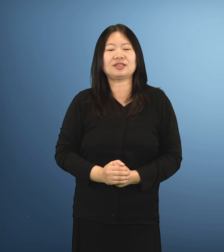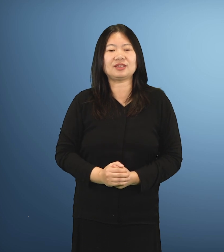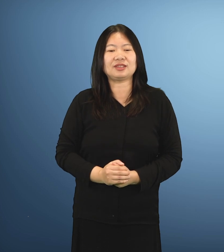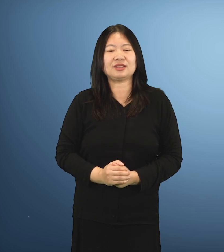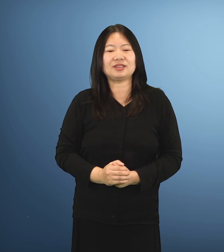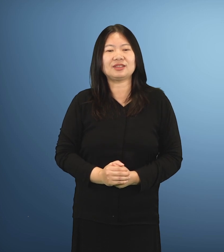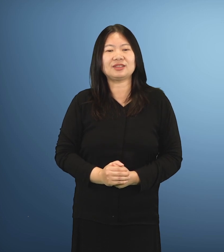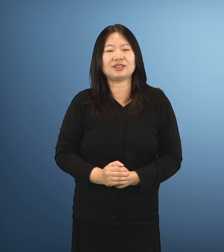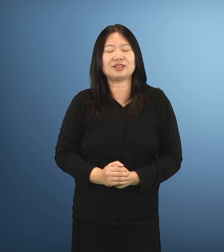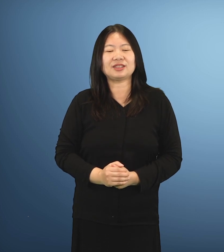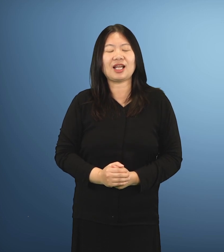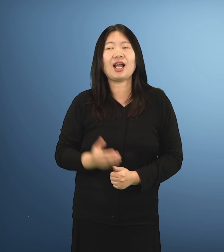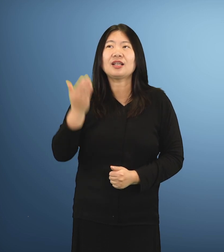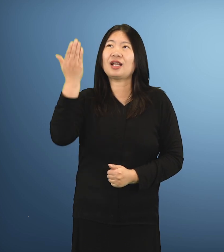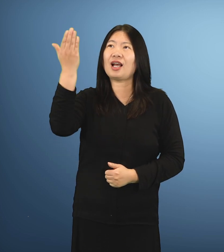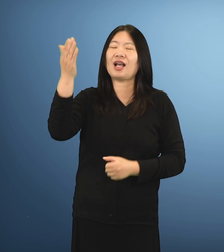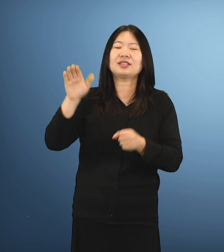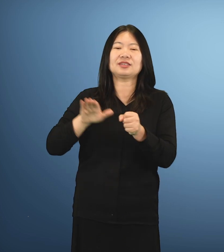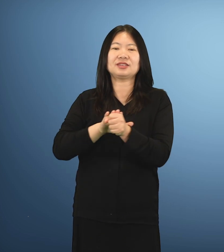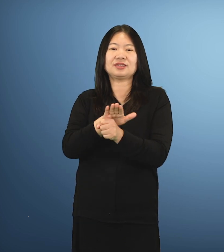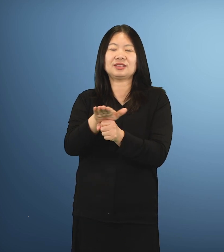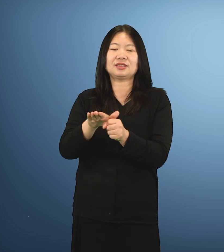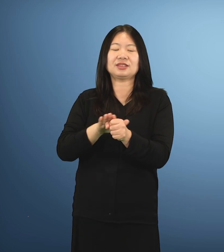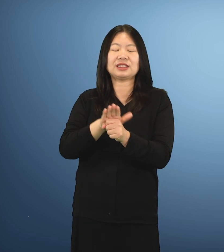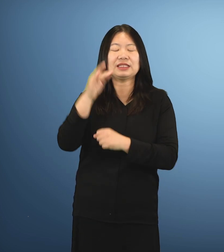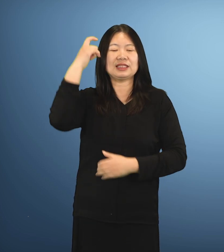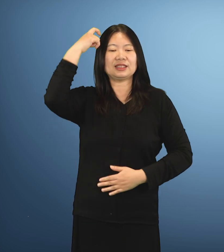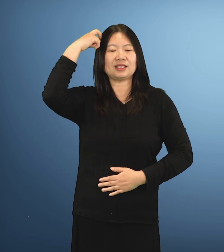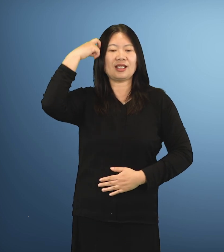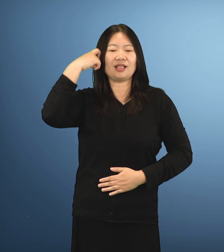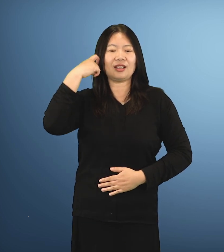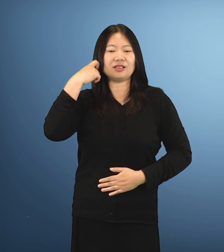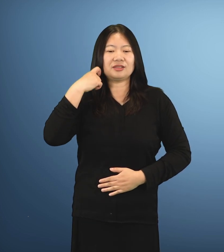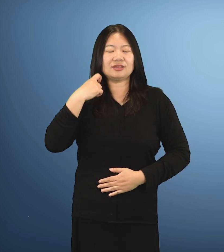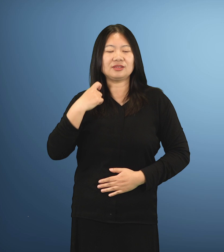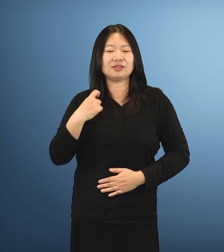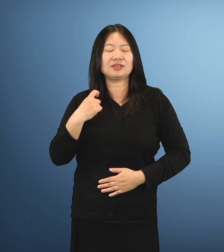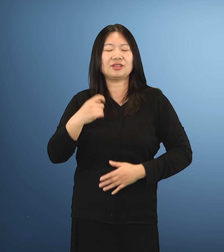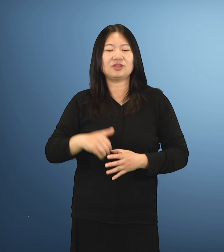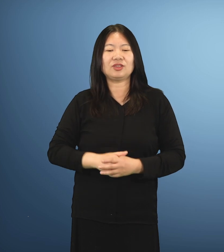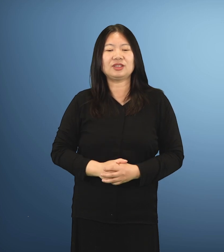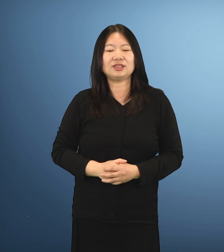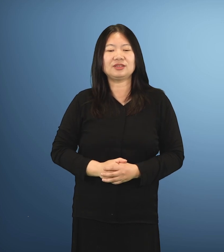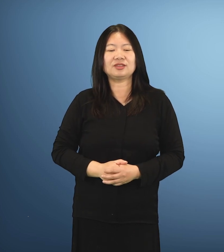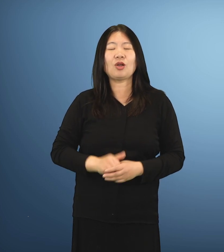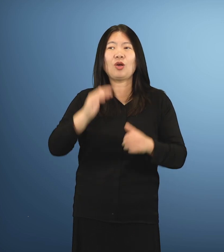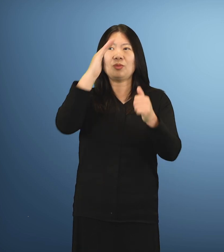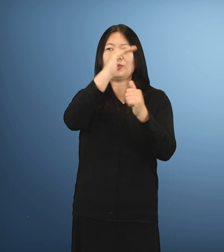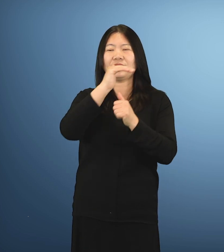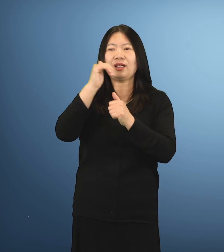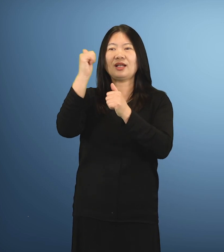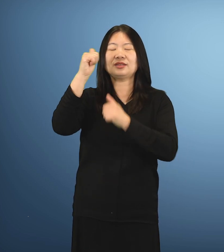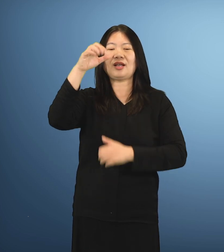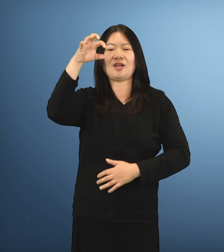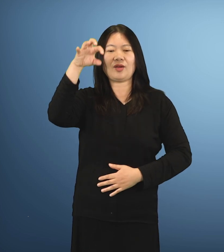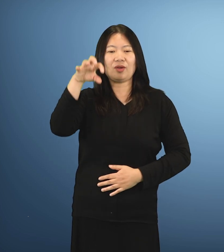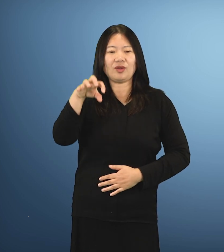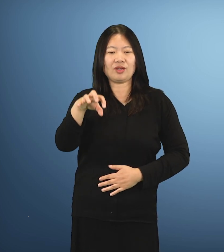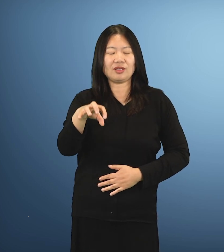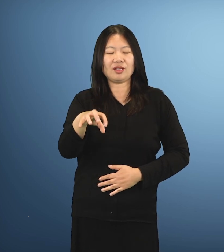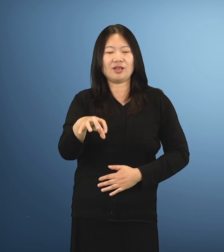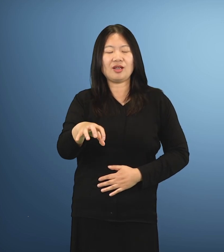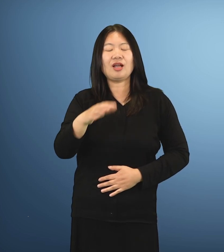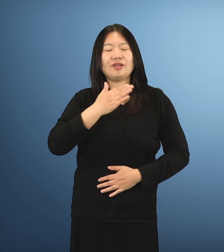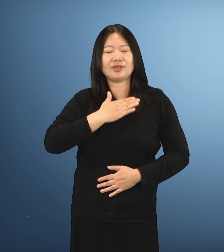평안함 그 사랑을 느끼네. 부르신